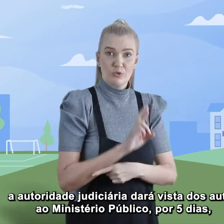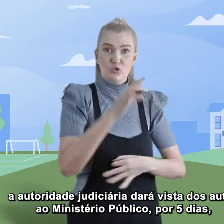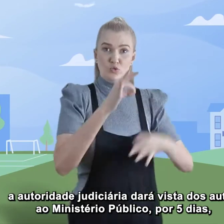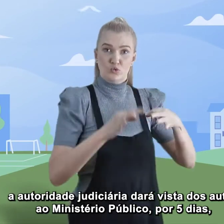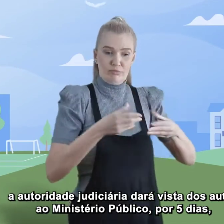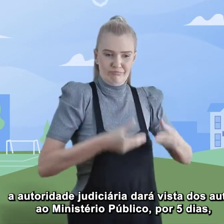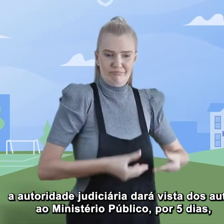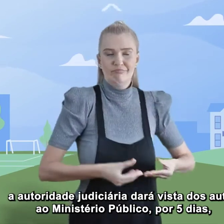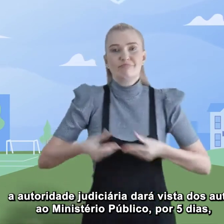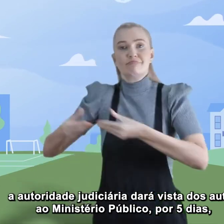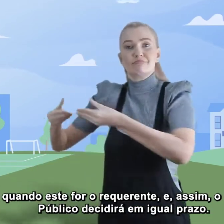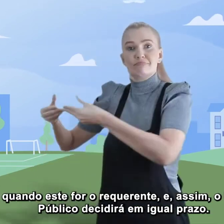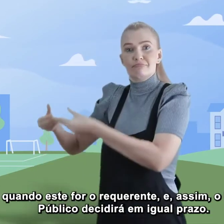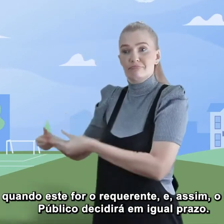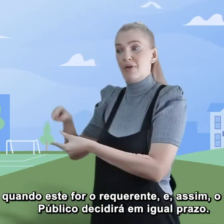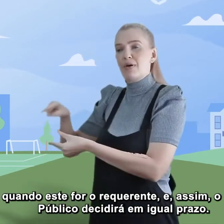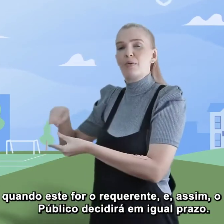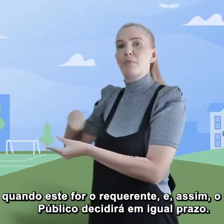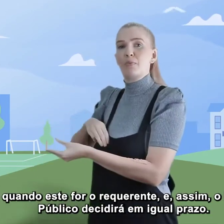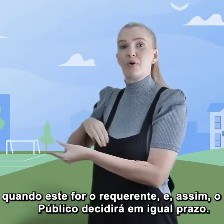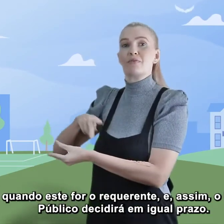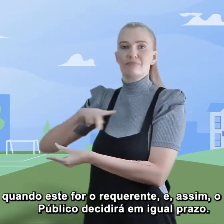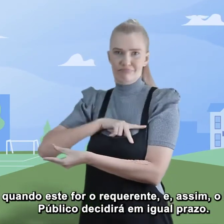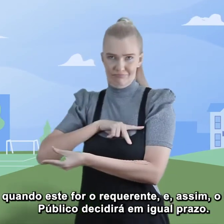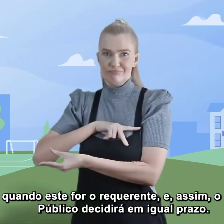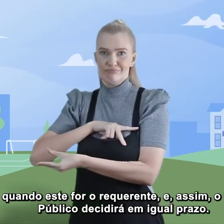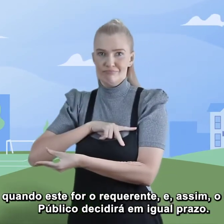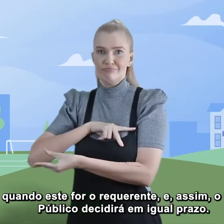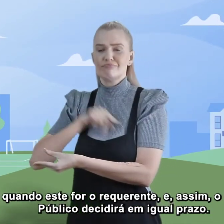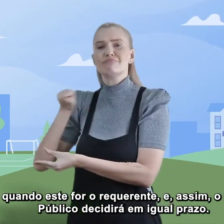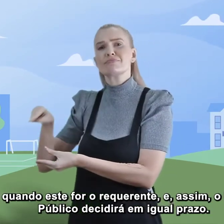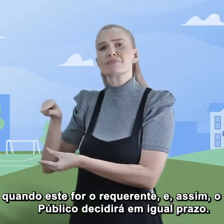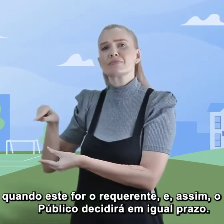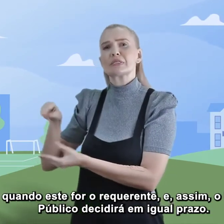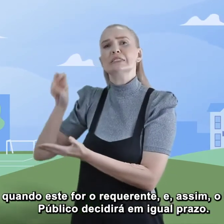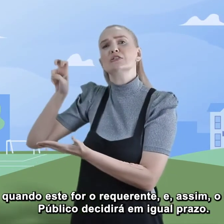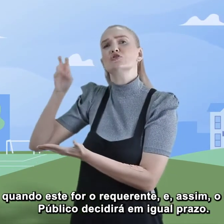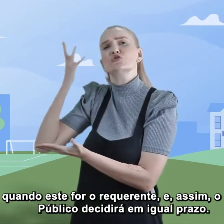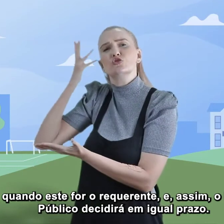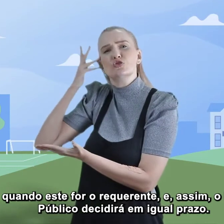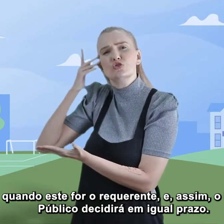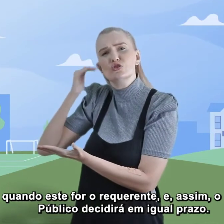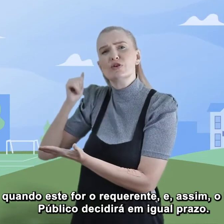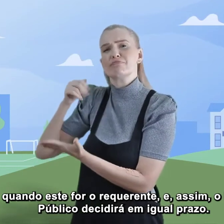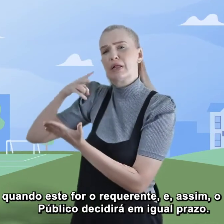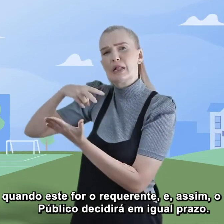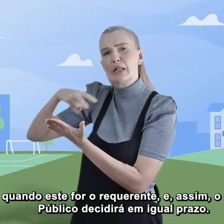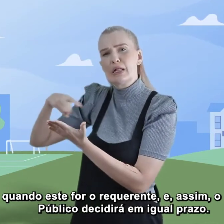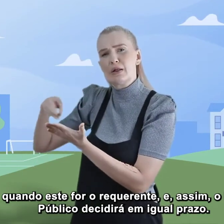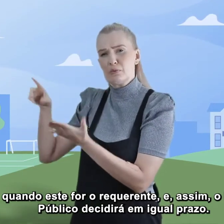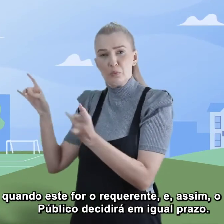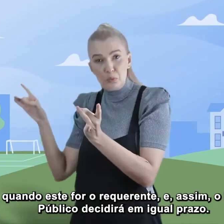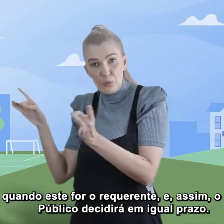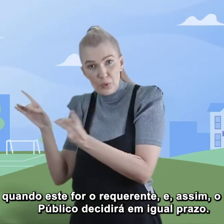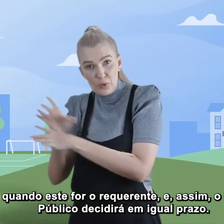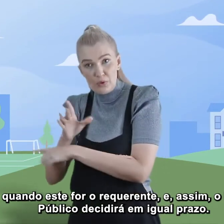5 dias, salvo quando este for o requerente. E, assim, o Ministério Público